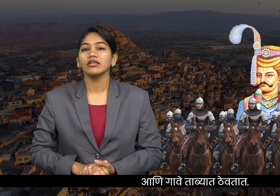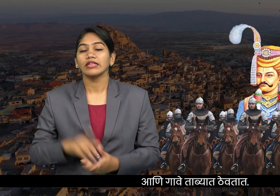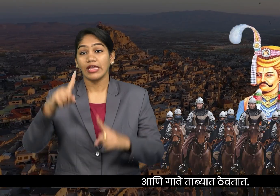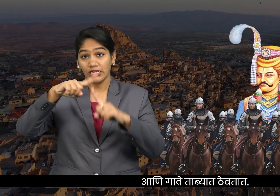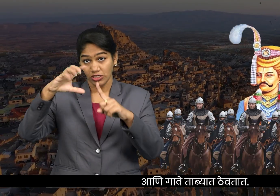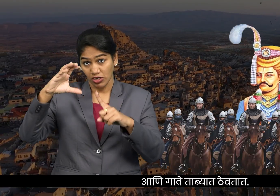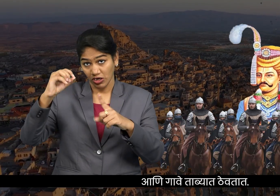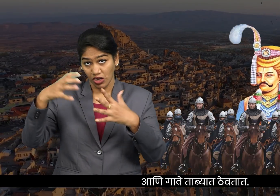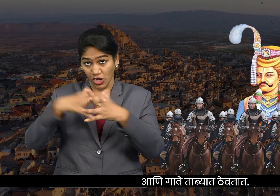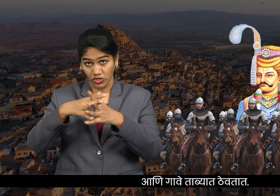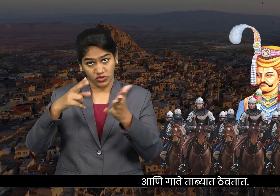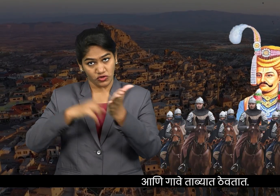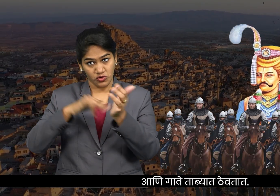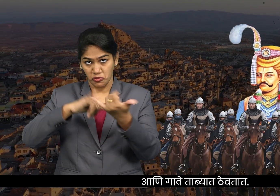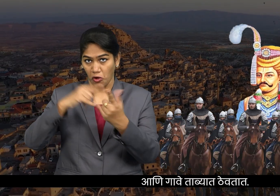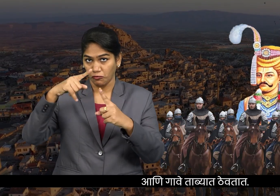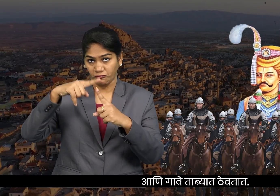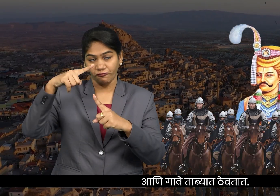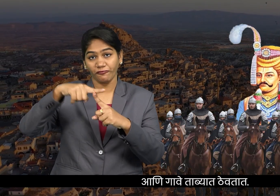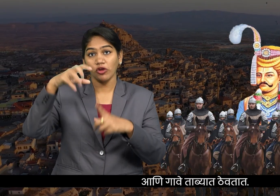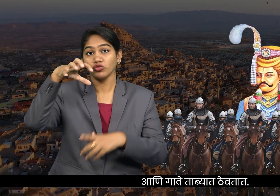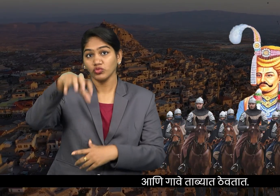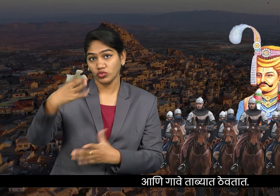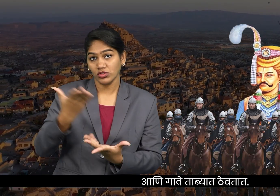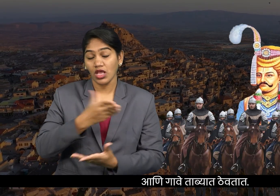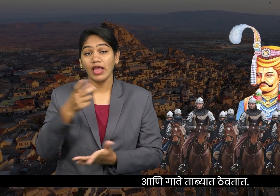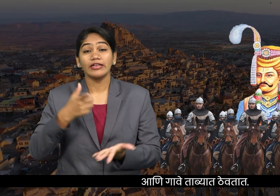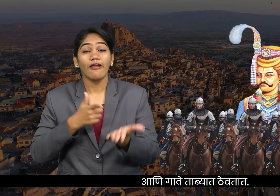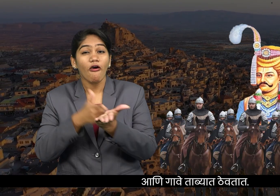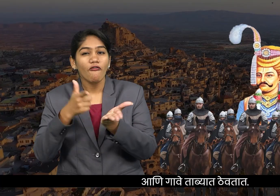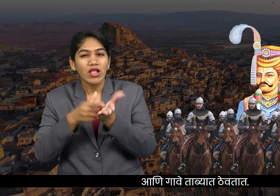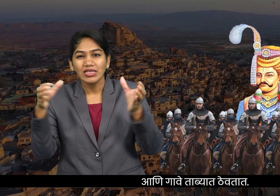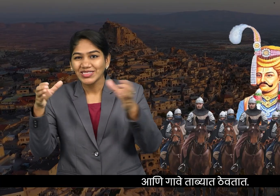आणि गावे ताब्यात ठेवतात.